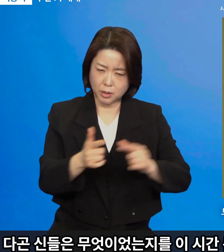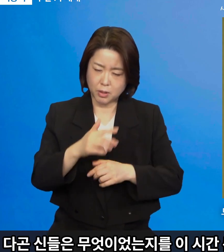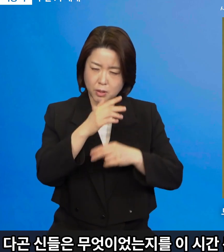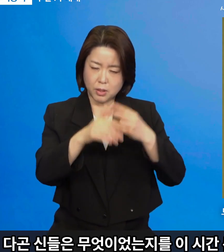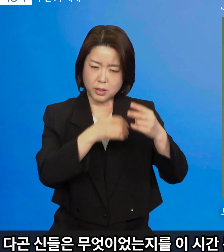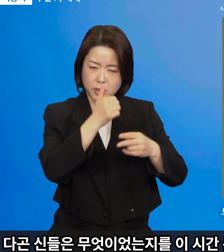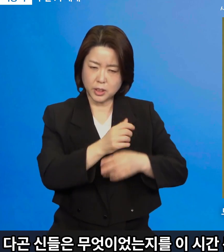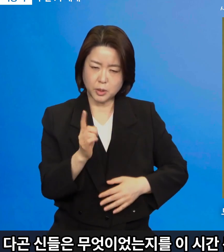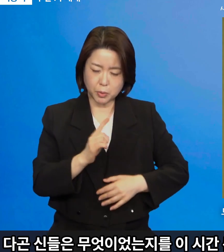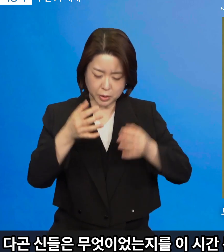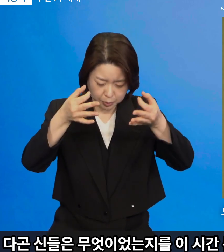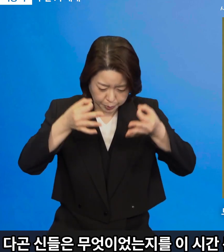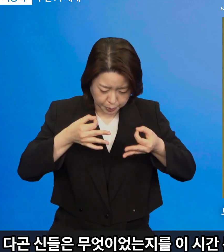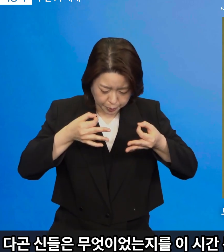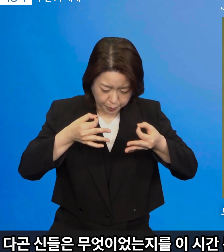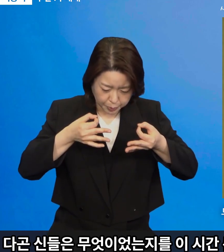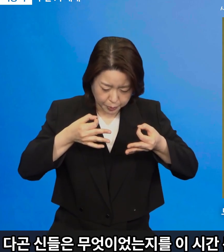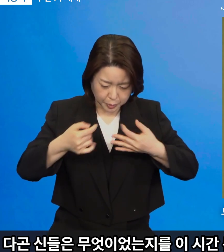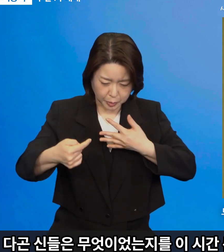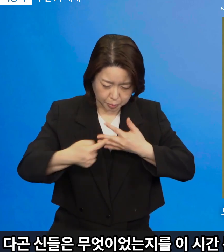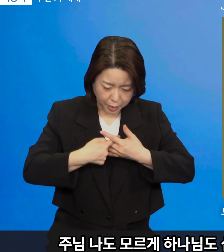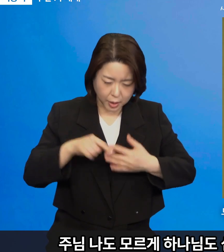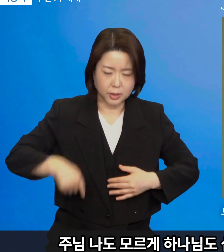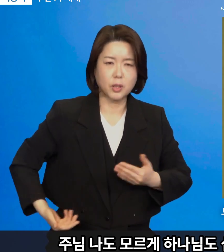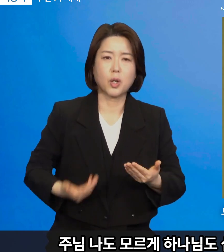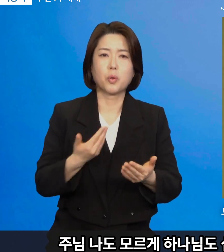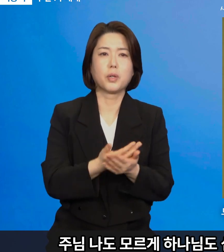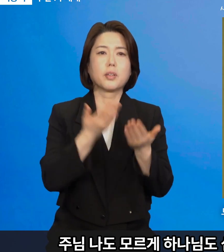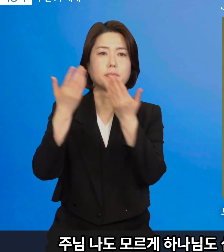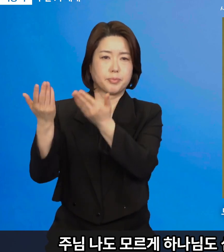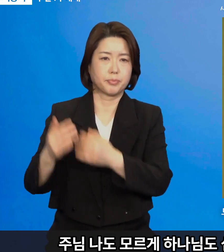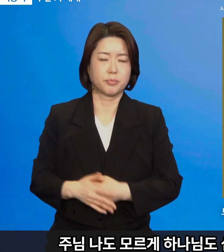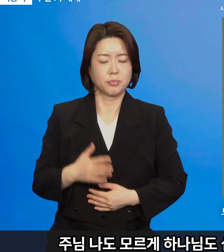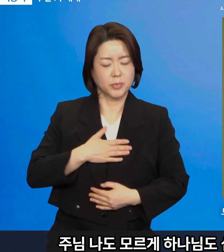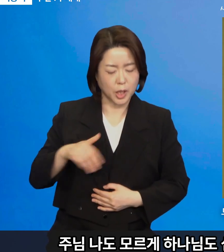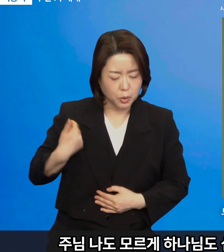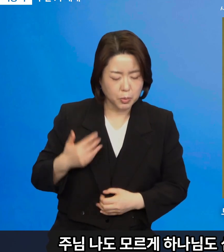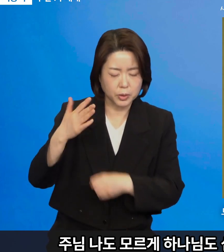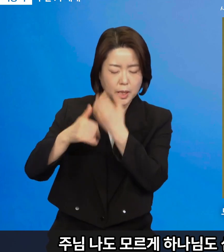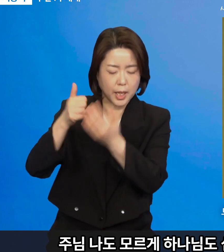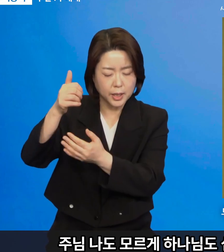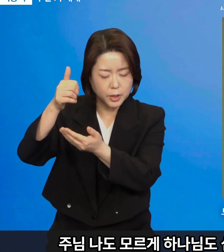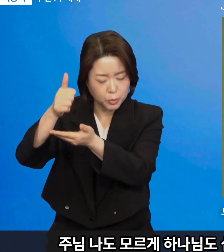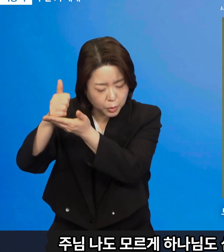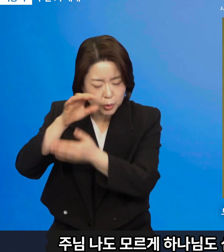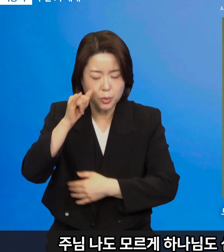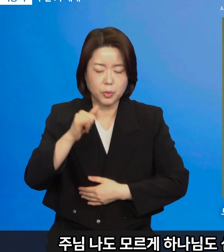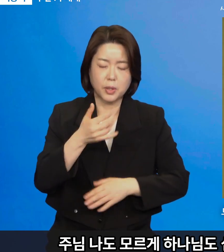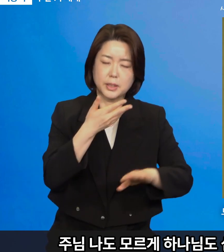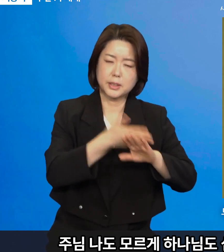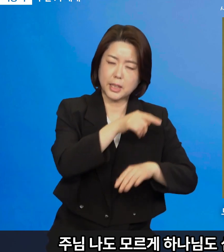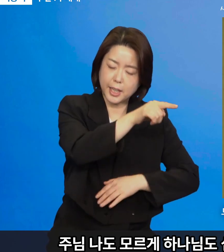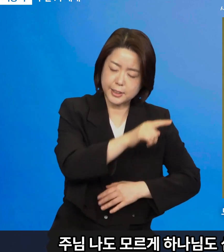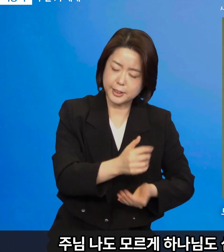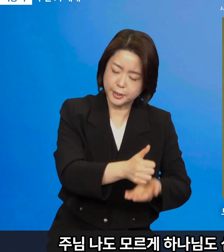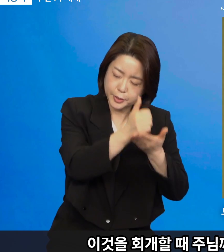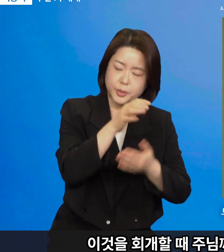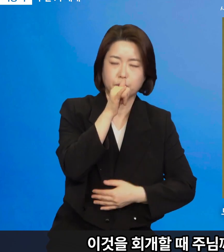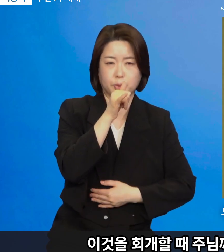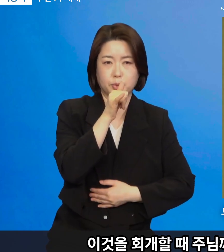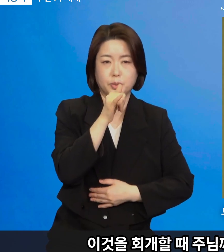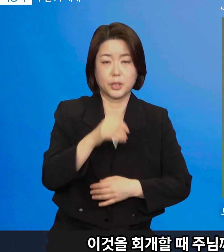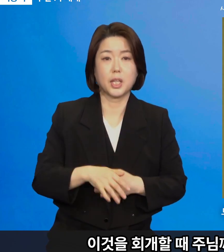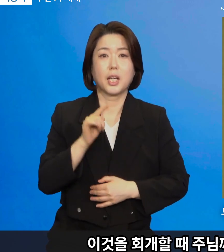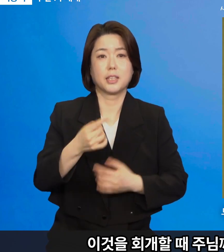이 시간 분별하며 그것을 회개했으면 좋겠어요. 주님, 나도 모르게 하나님도 섬기고 다른 것도 섬겼습니다.